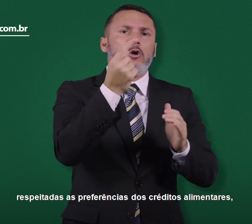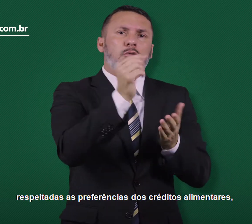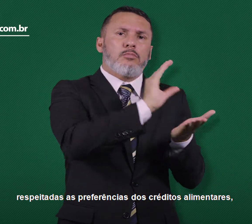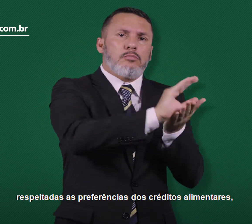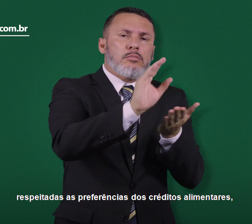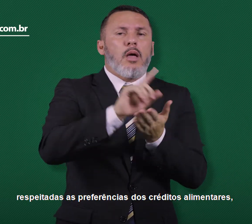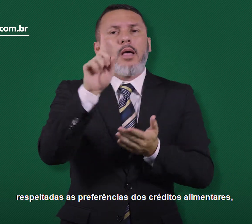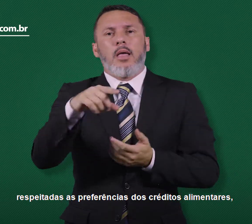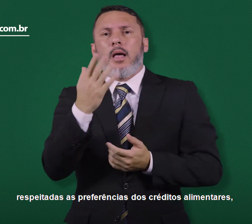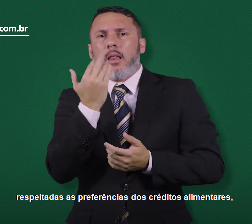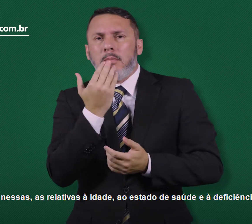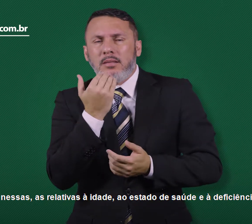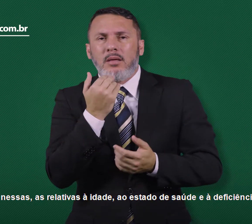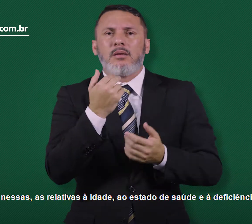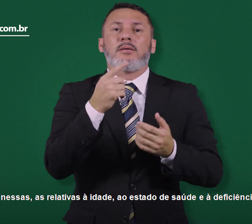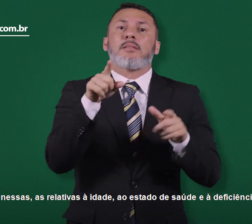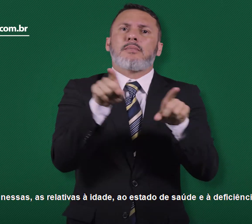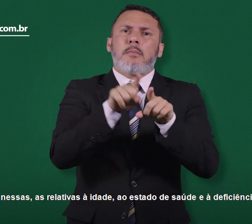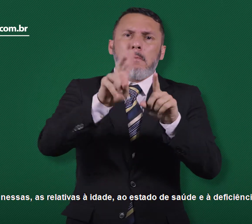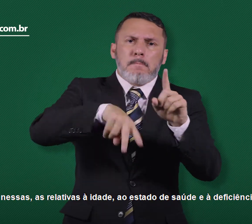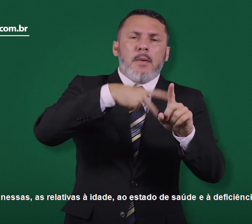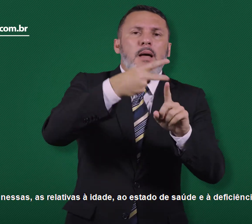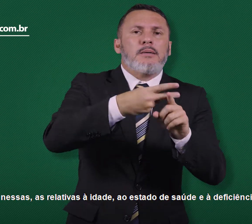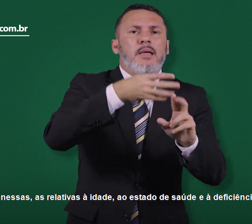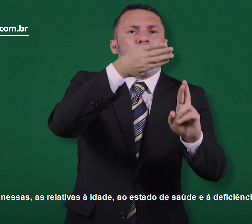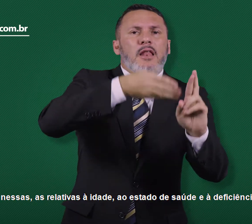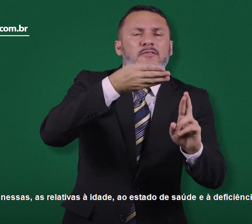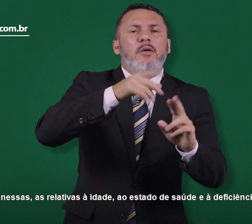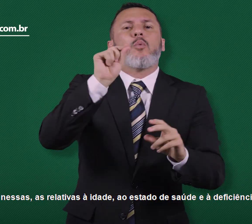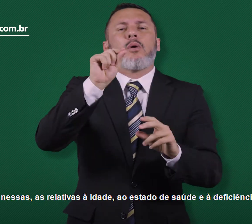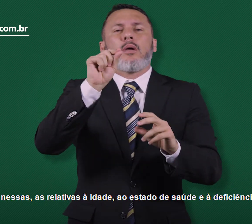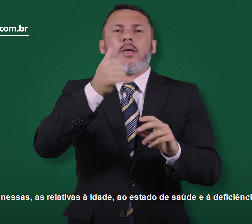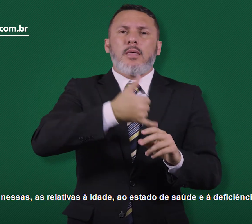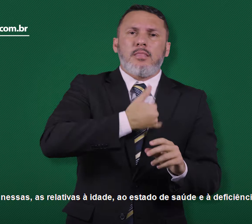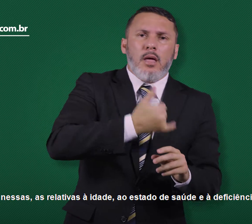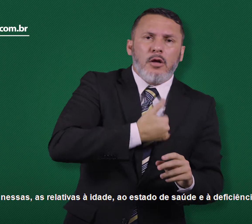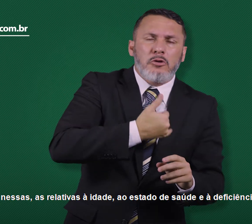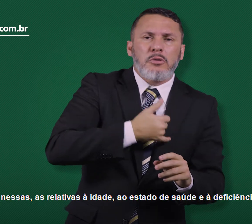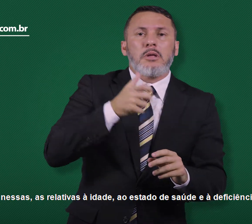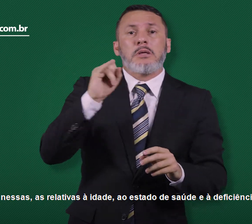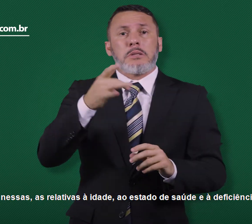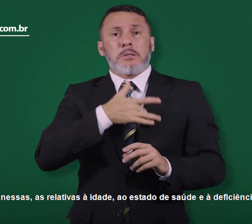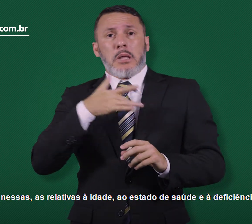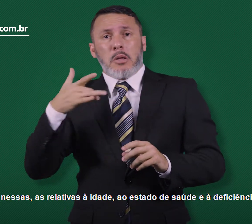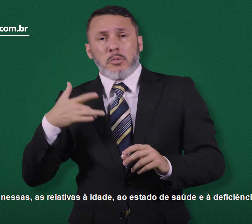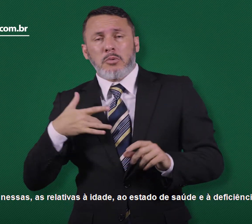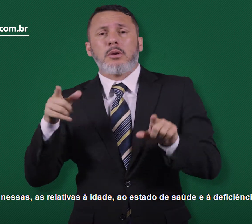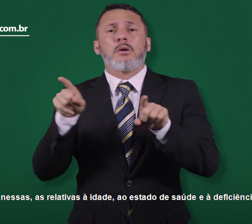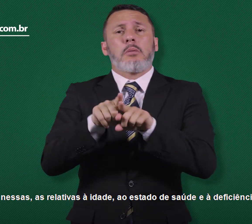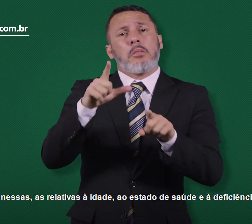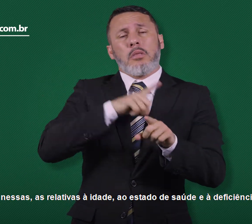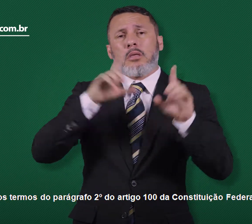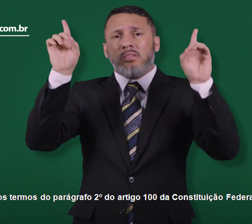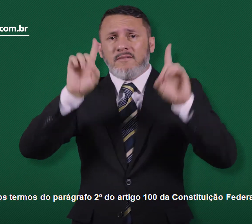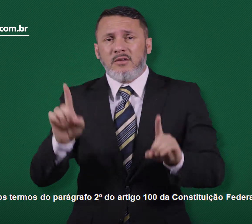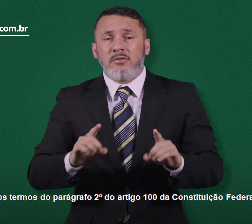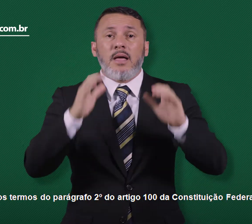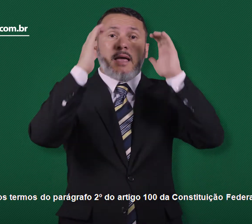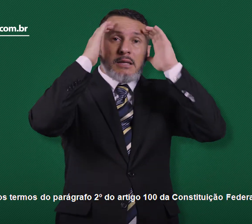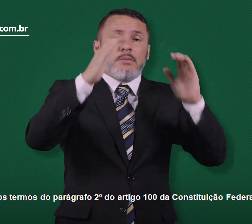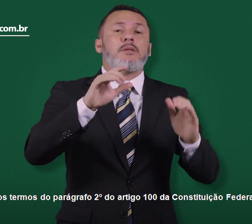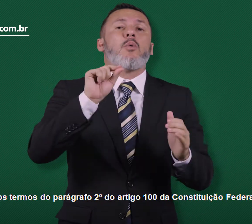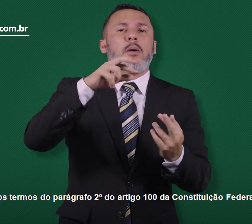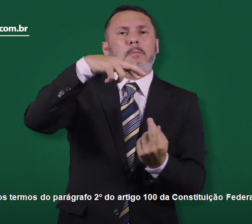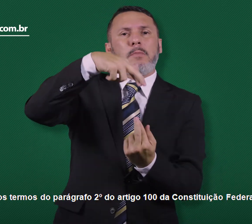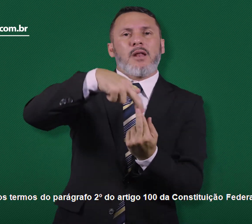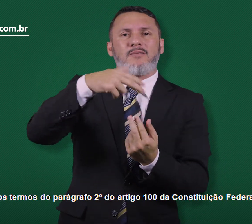dos créditos alimentares e, nessas, as relativas à idade, ao estado de saúde e à deficiência, nos termos